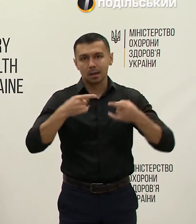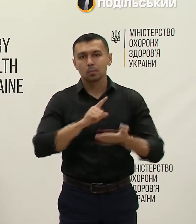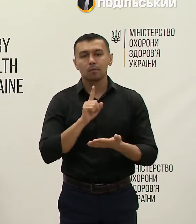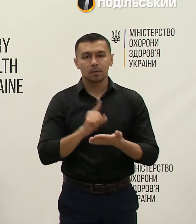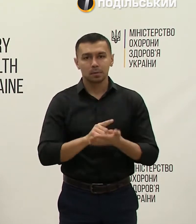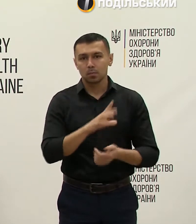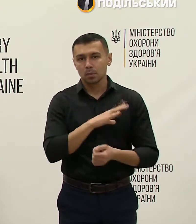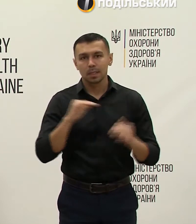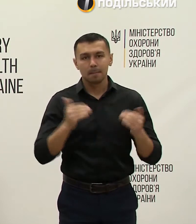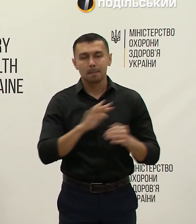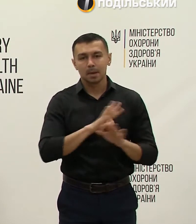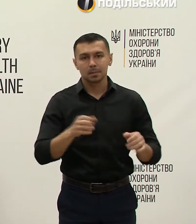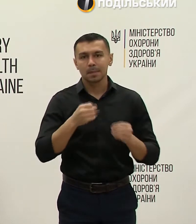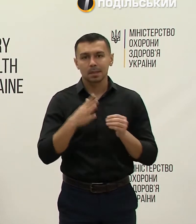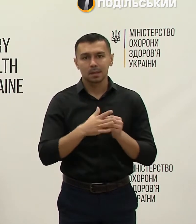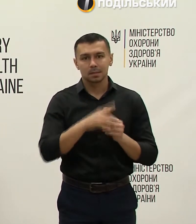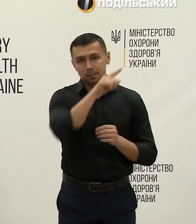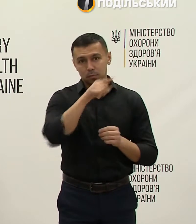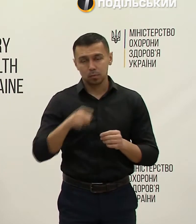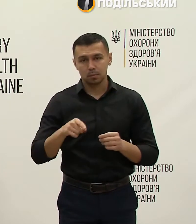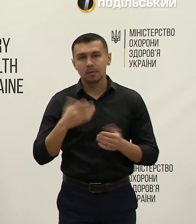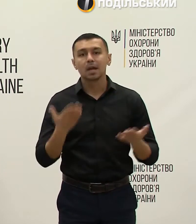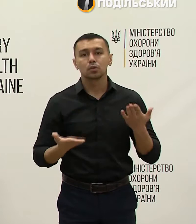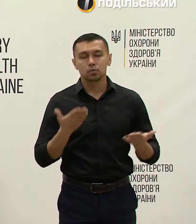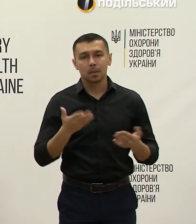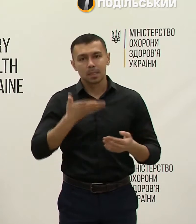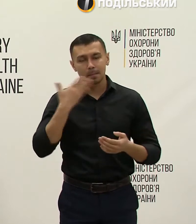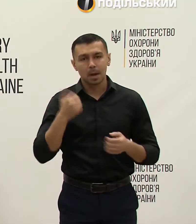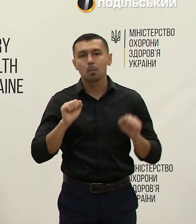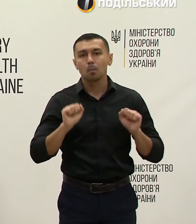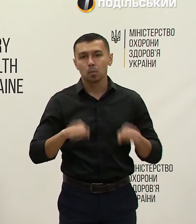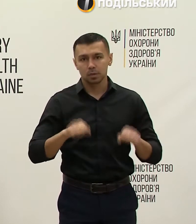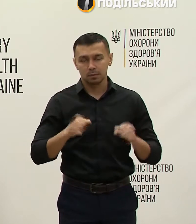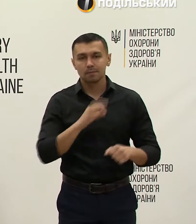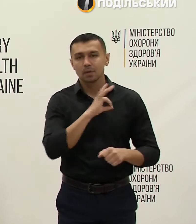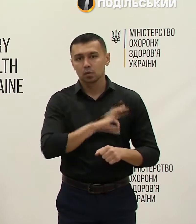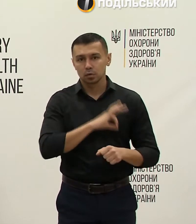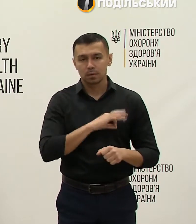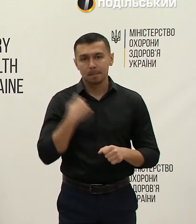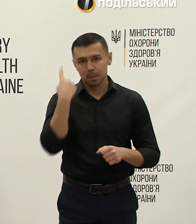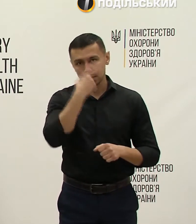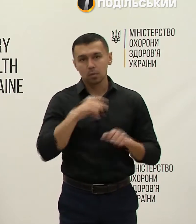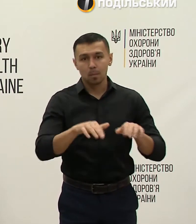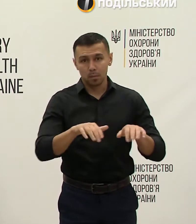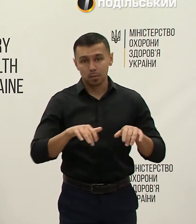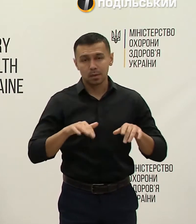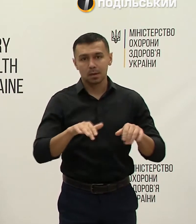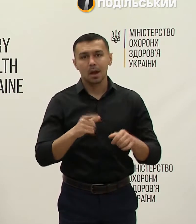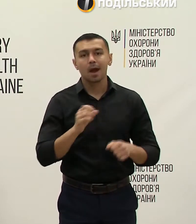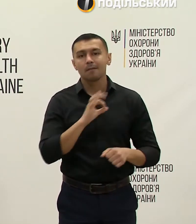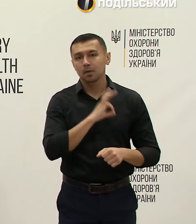повинен бути не менше 15 дюймів. Якщо немає можливості використовувати персональні комп'ютери,